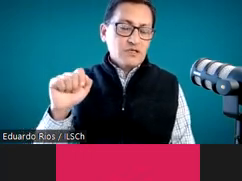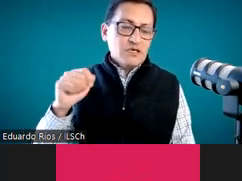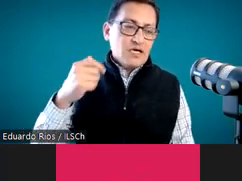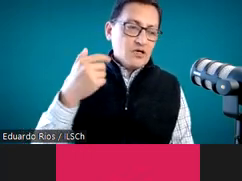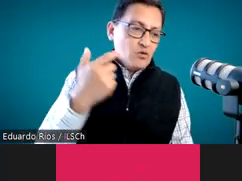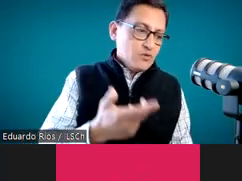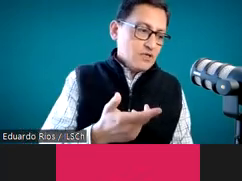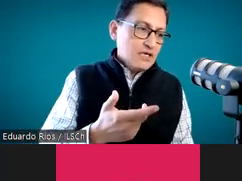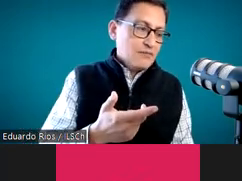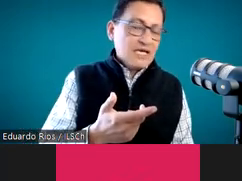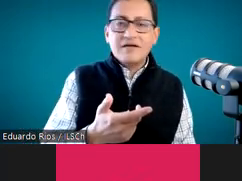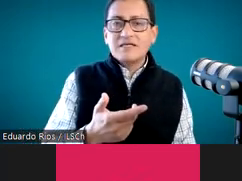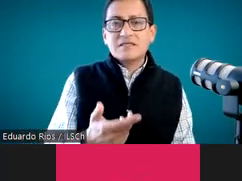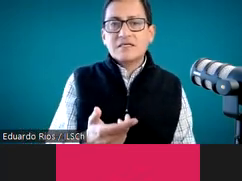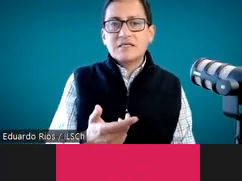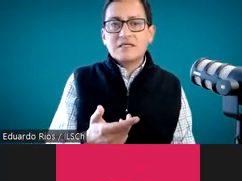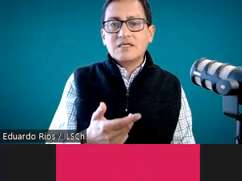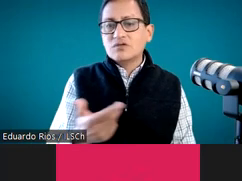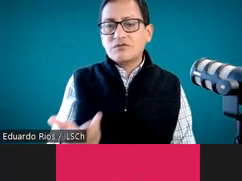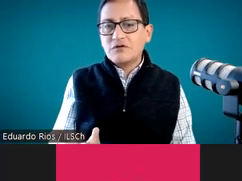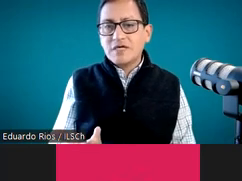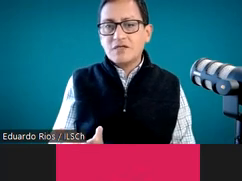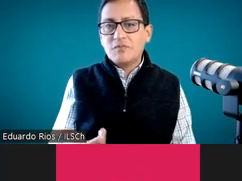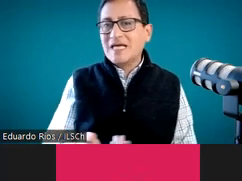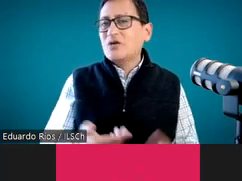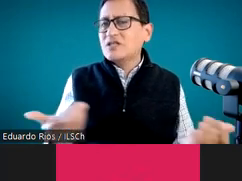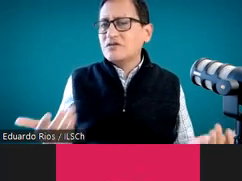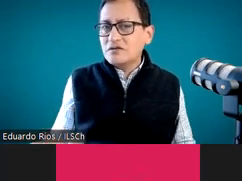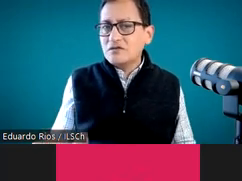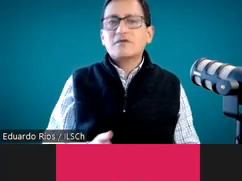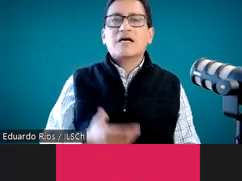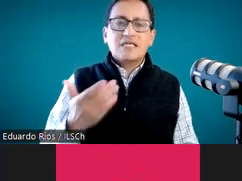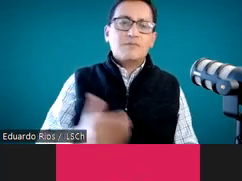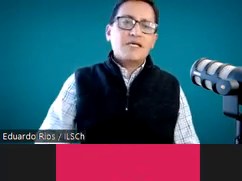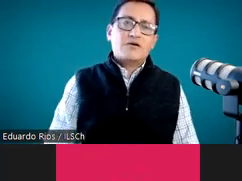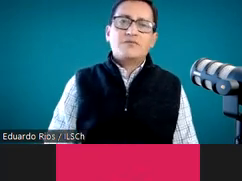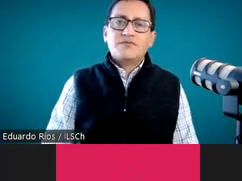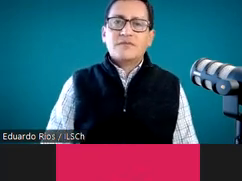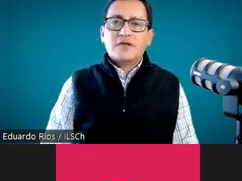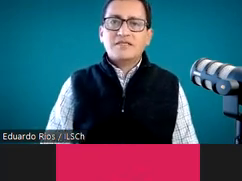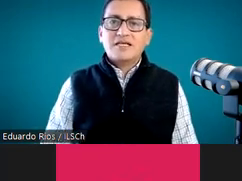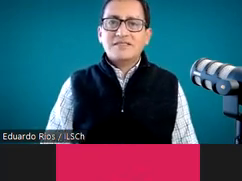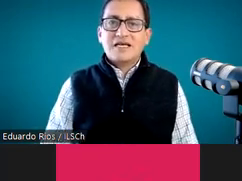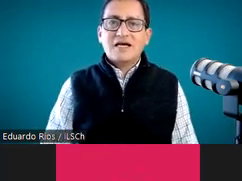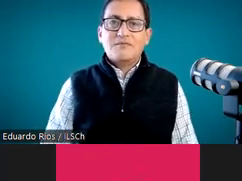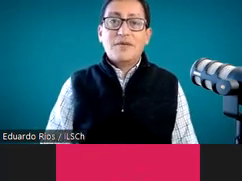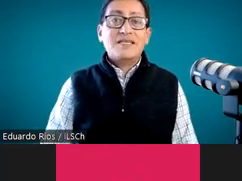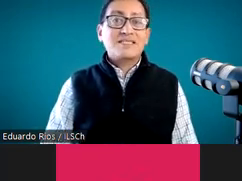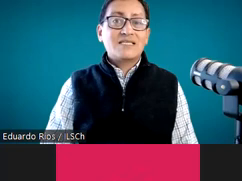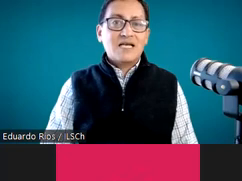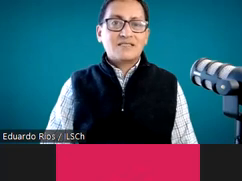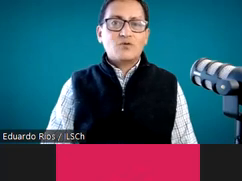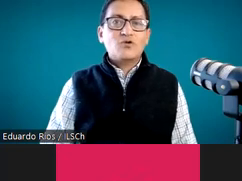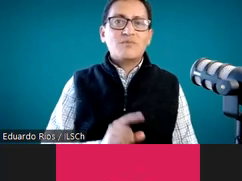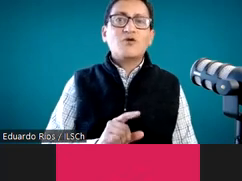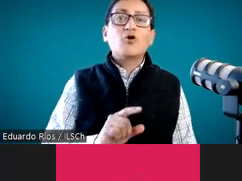nombre, el nombre de las palabras, de los objetos? ¿Para qué nos sirve esto? Ahí está explicado. Así que va a ser la parte de la